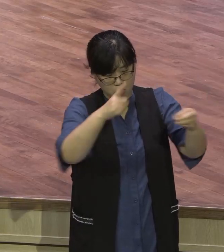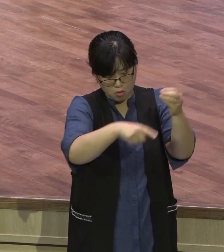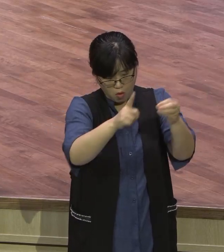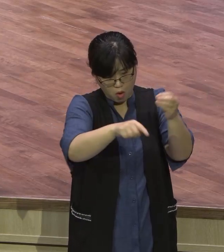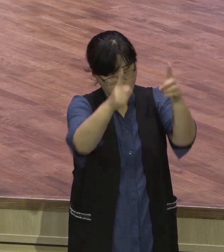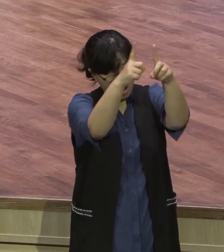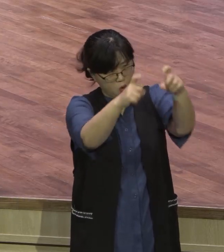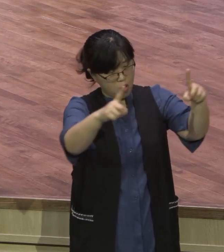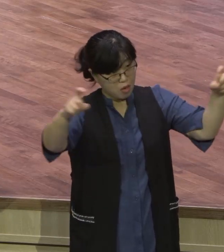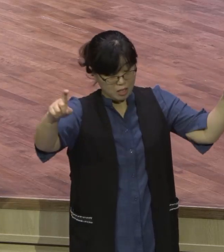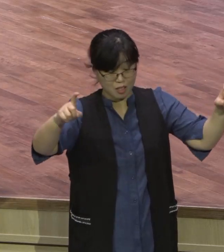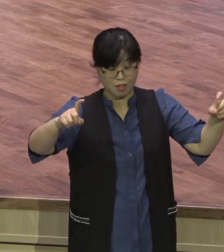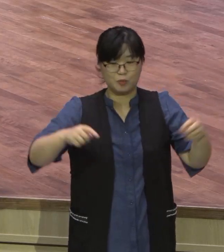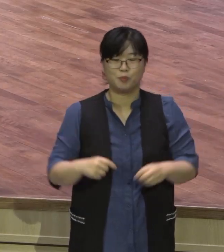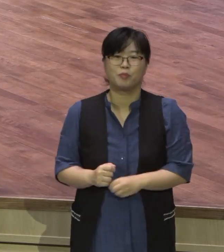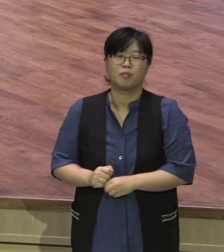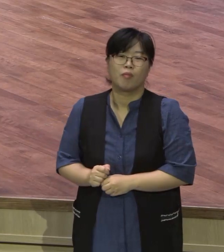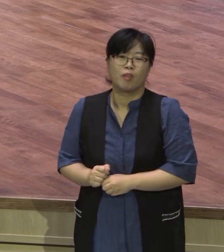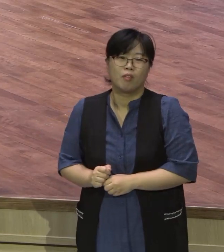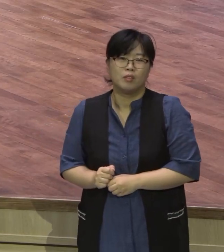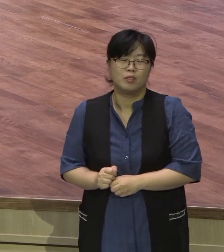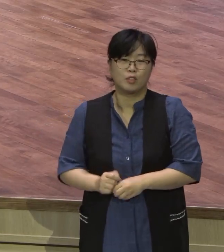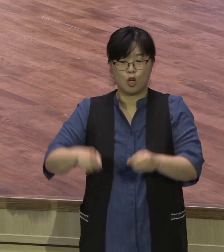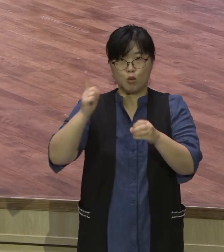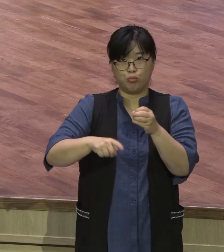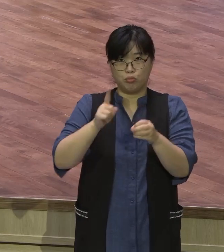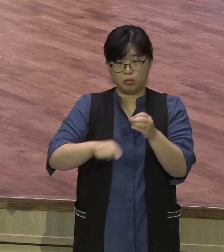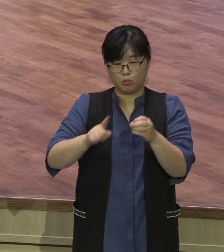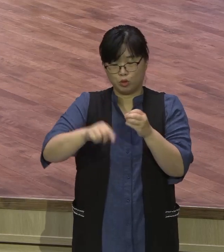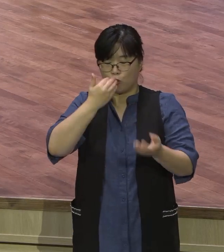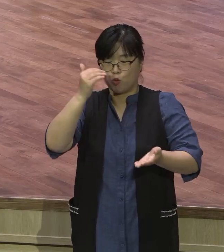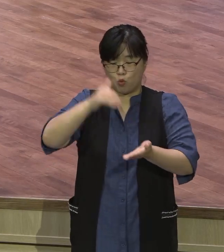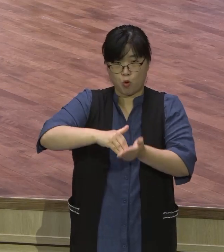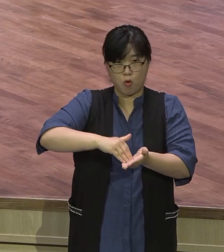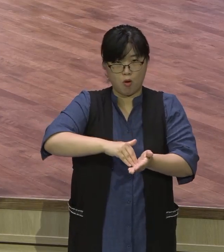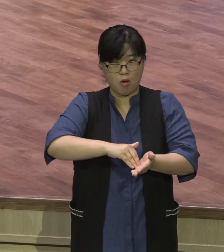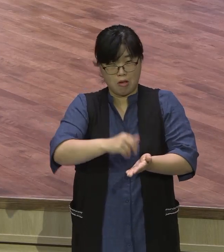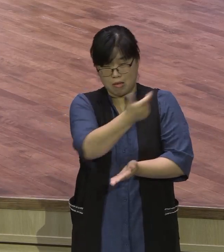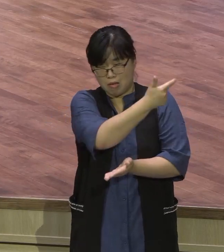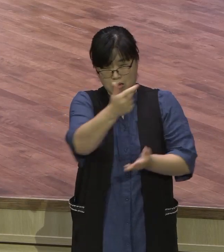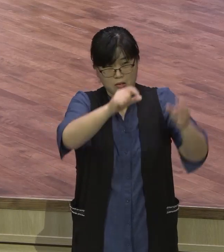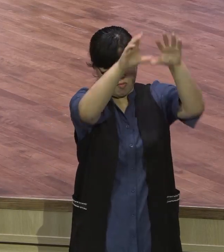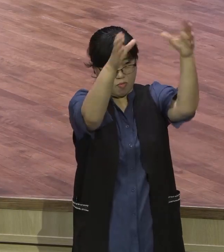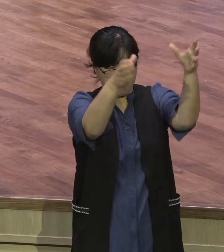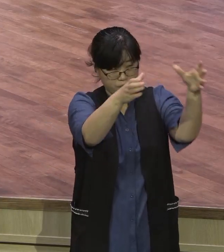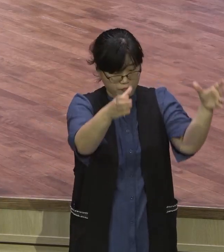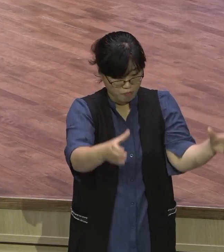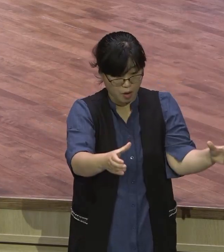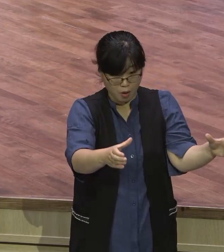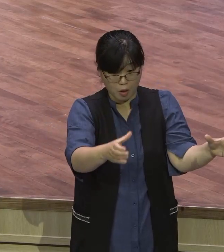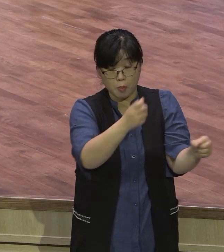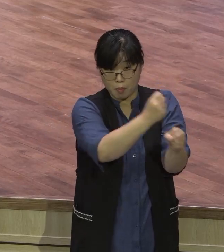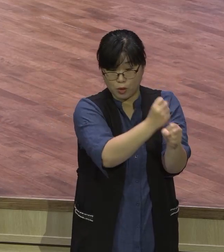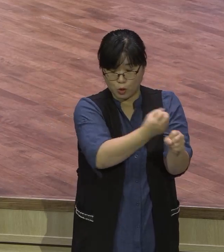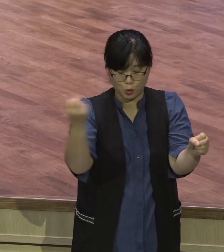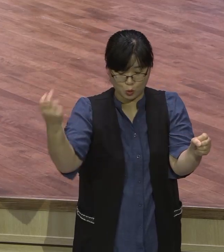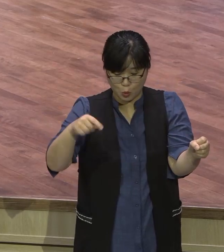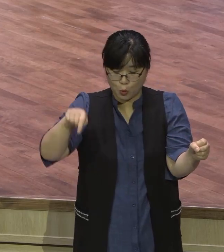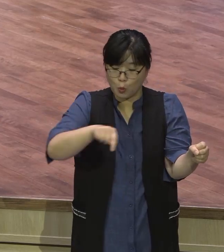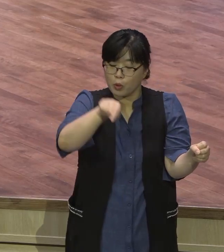팔공산에 있고 거기에 지나가니까 갓바위라고 유명한 갓바위가 있어요. 갓바위 진짜 부처가 갓을 썼더라고요.